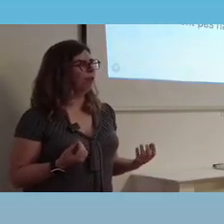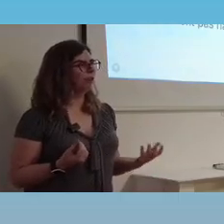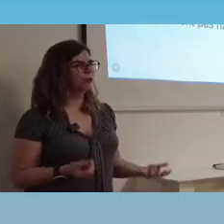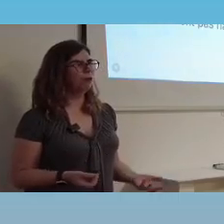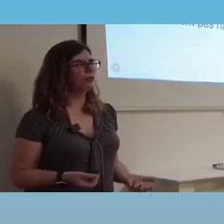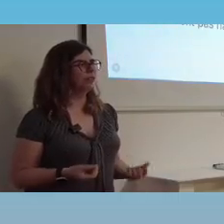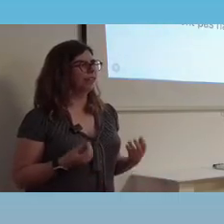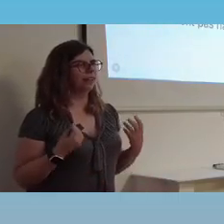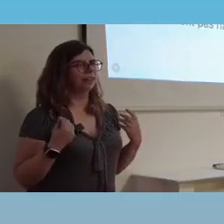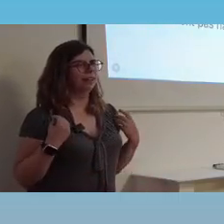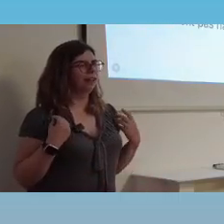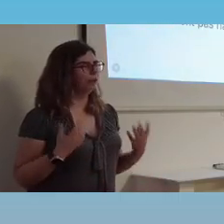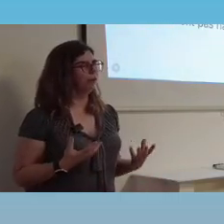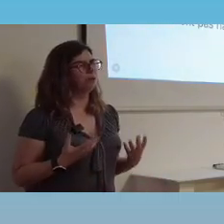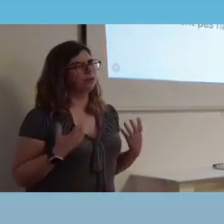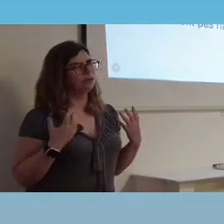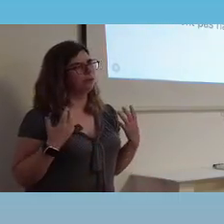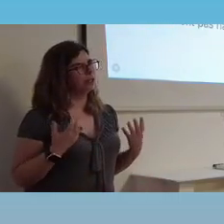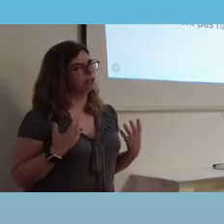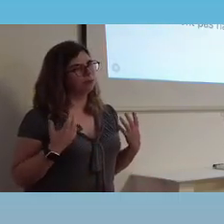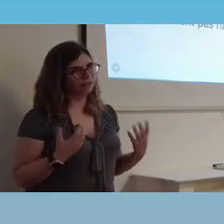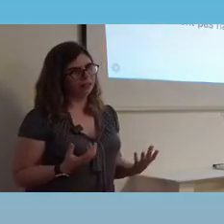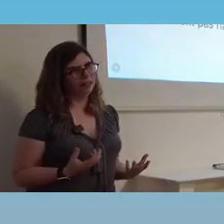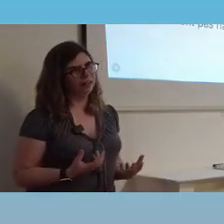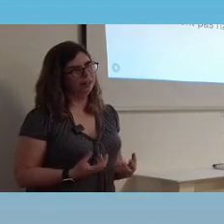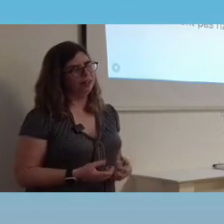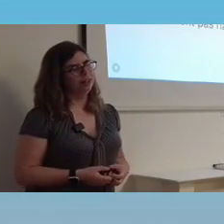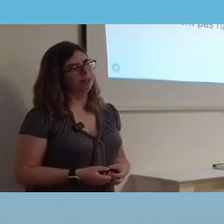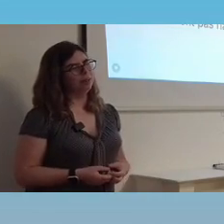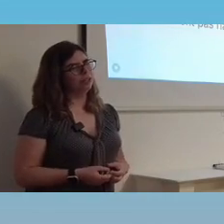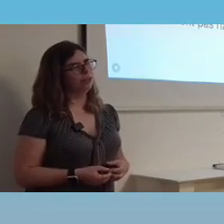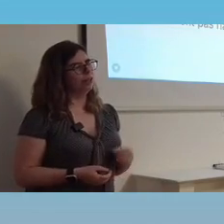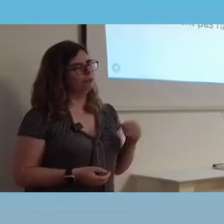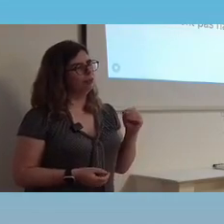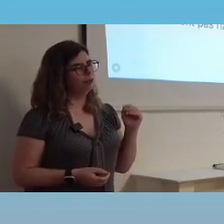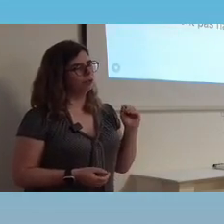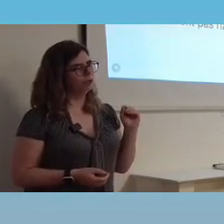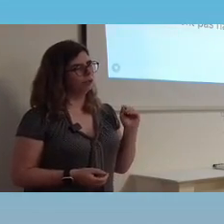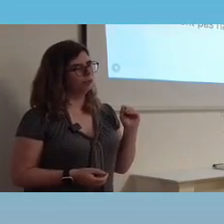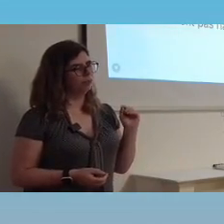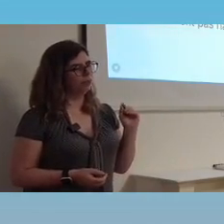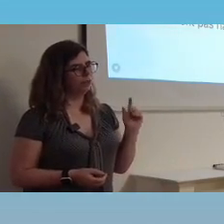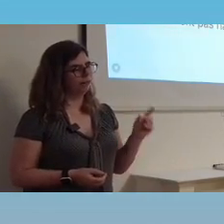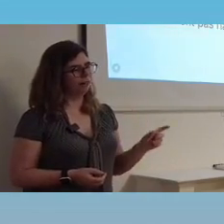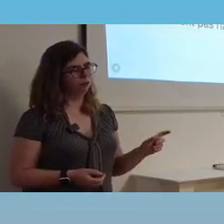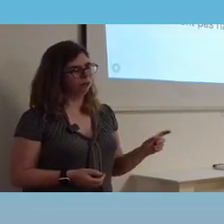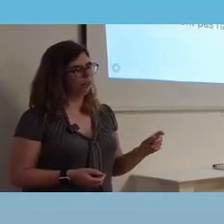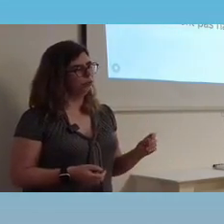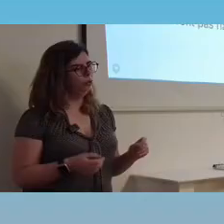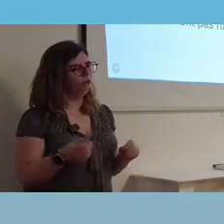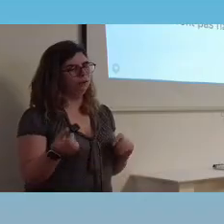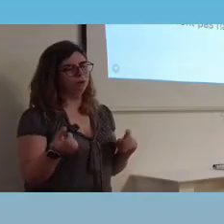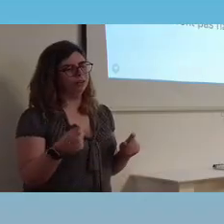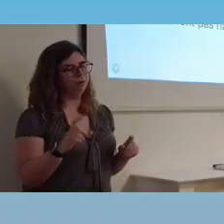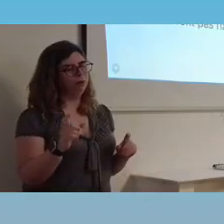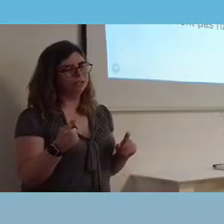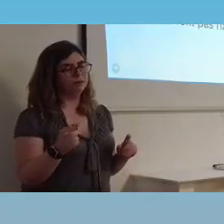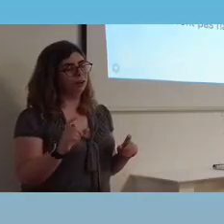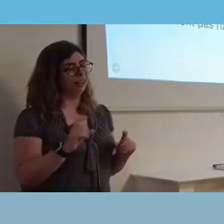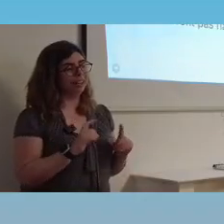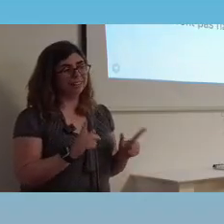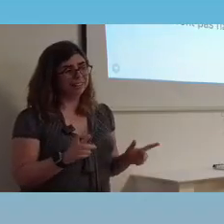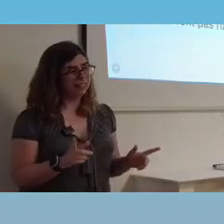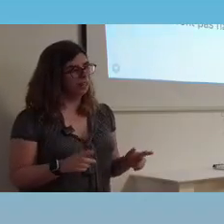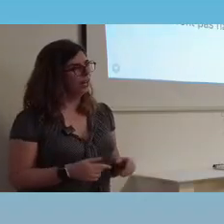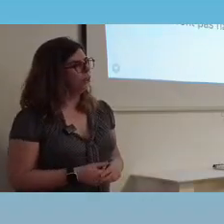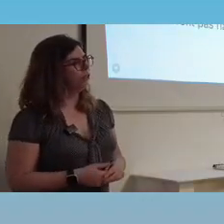et franchement, il y a énormément de substances mentales parce qu'il y a des fois des trous, des fois des mots qui ne